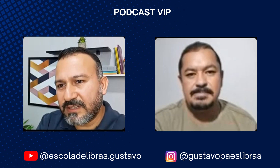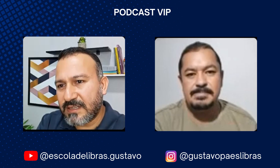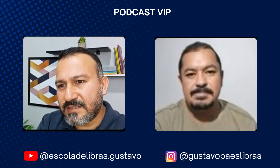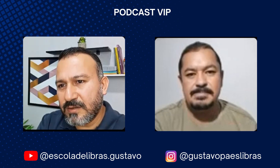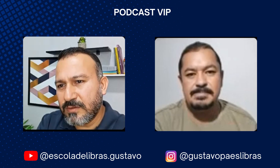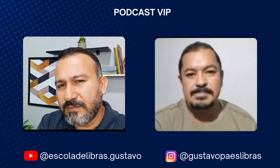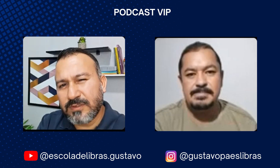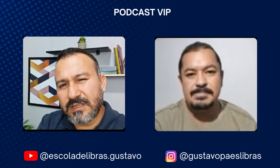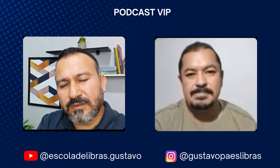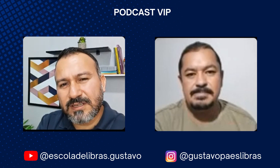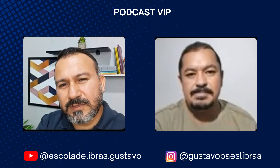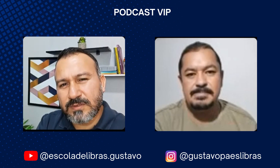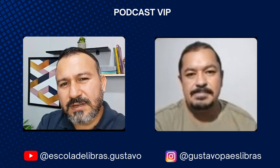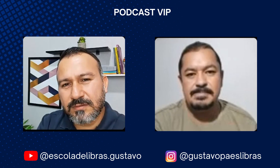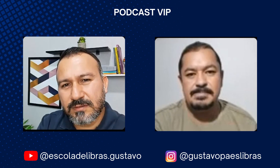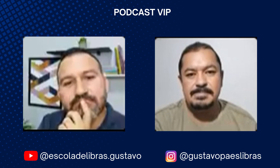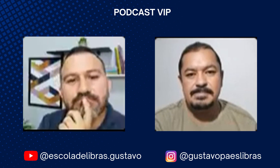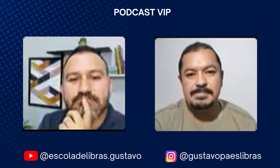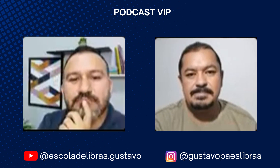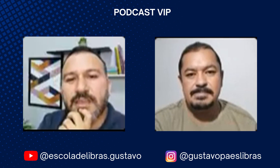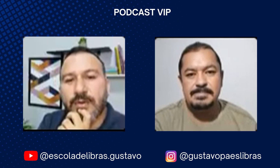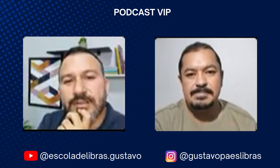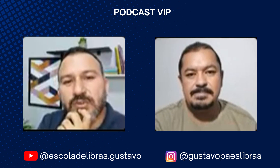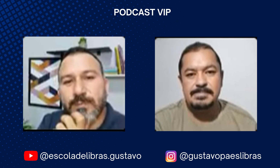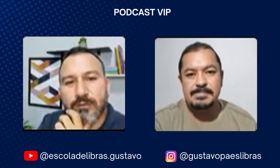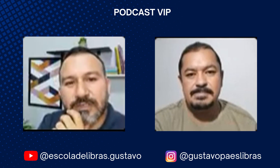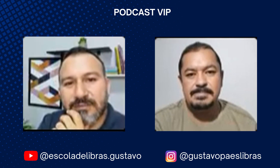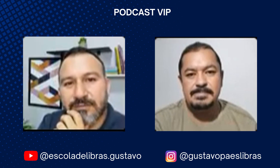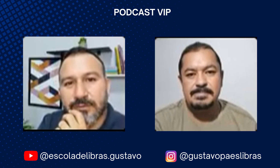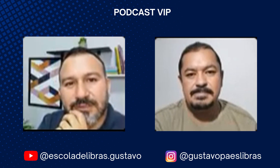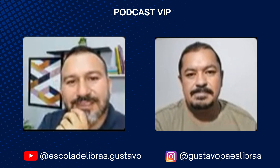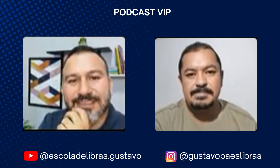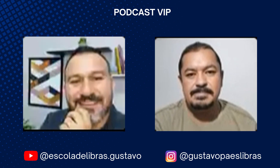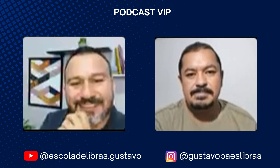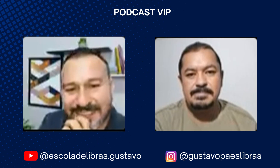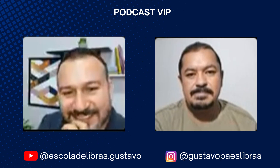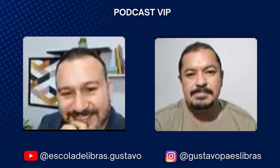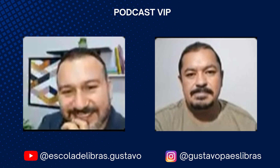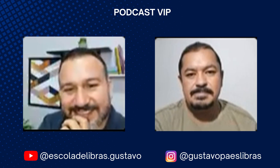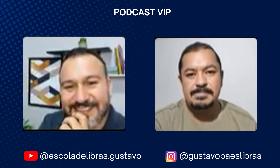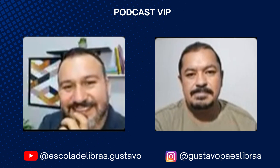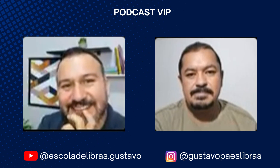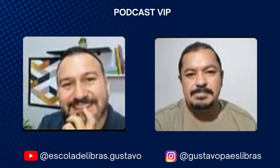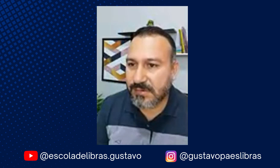fazer a interpretação e você não sabia o sinal? Eu acho que o Paulo travou.